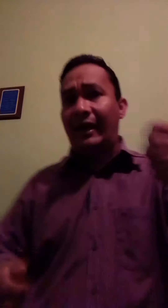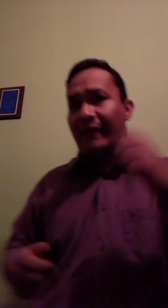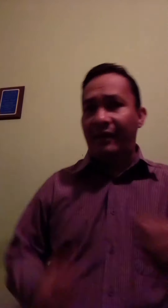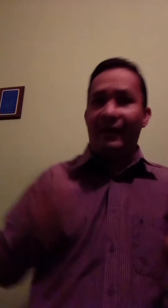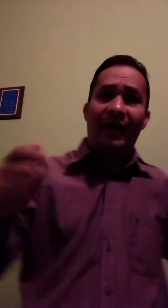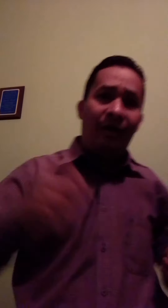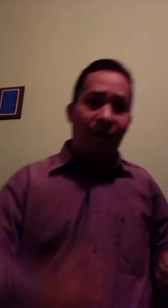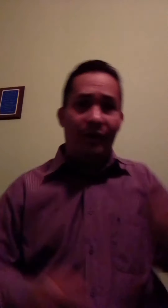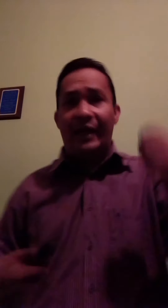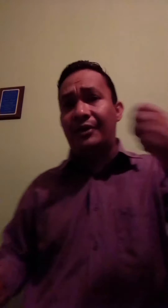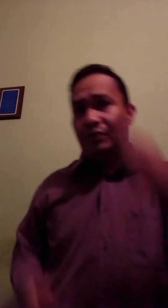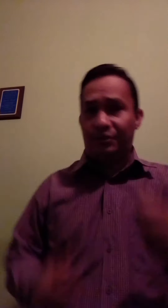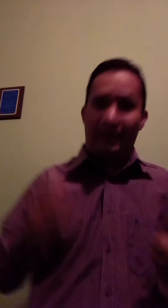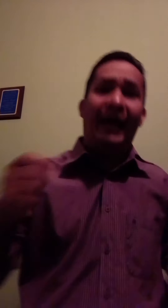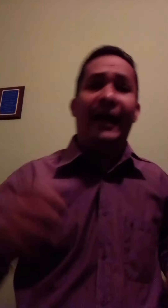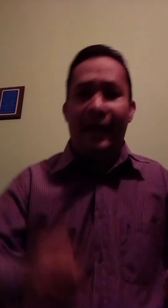debajo de tus pies